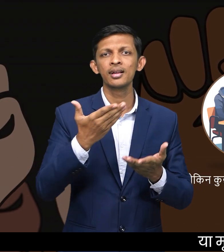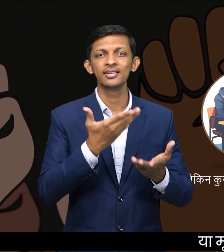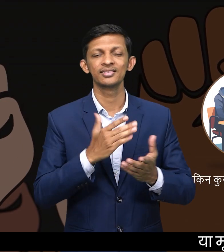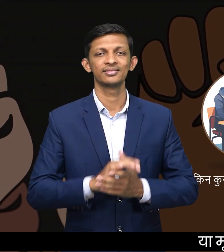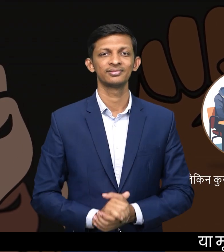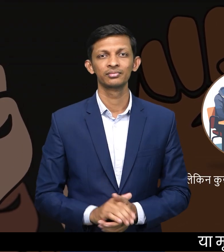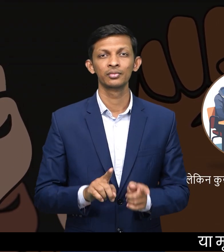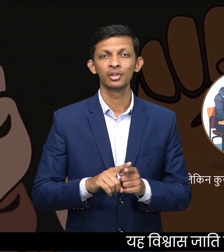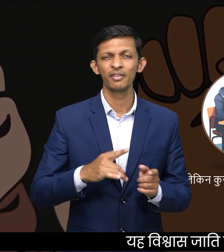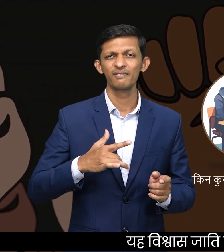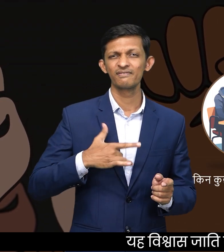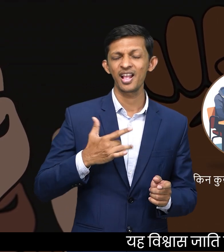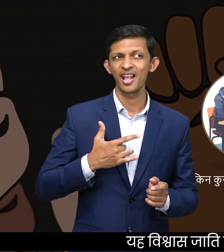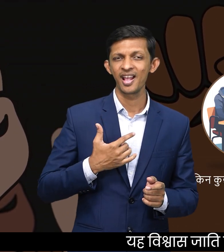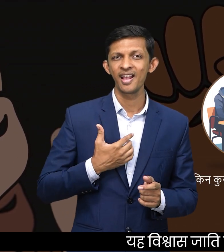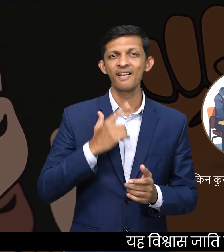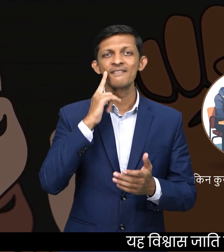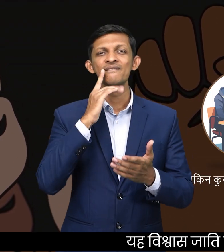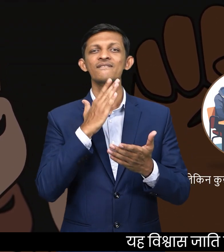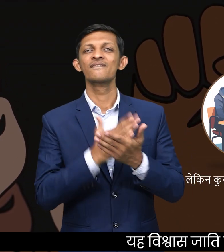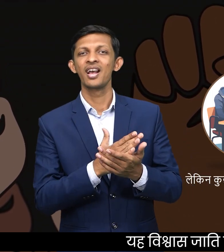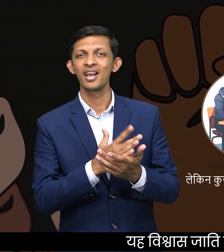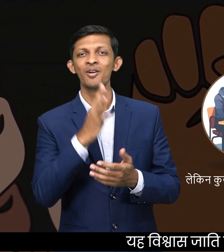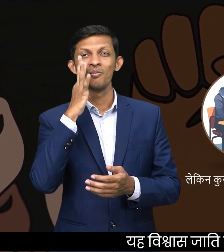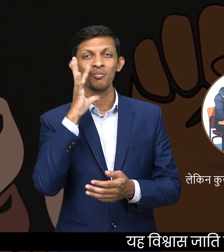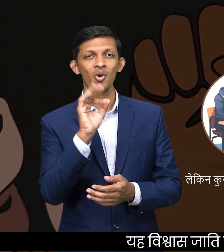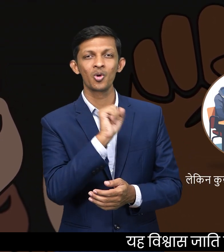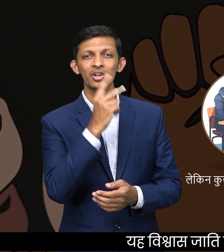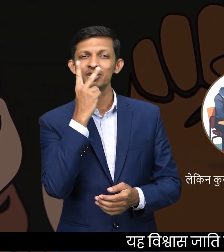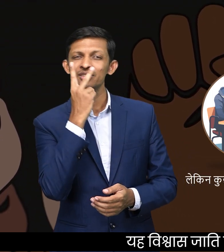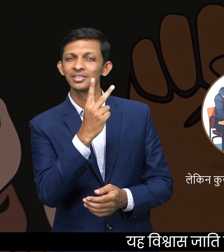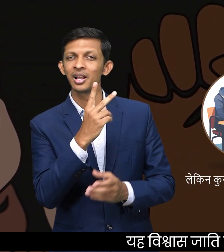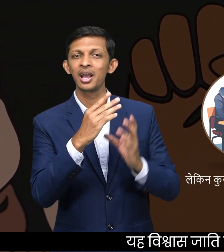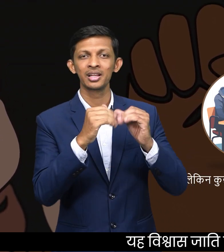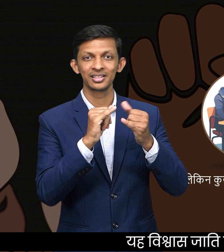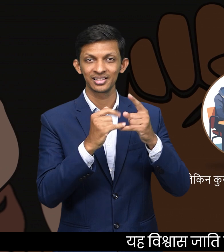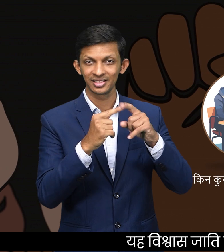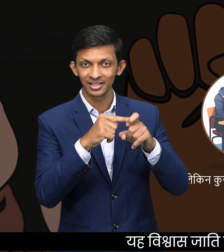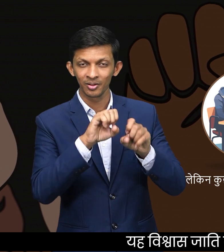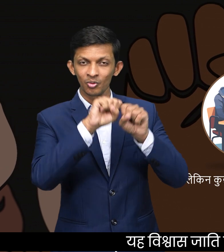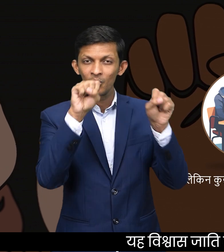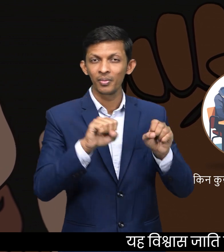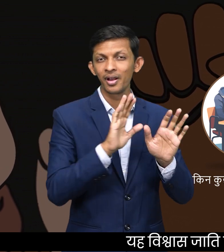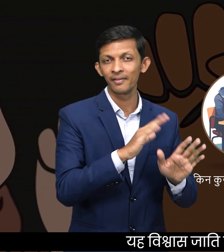है। यह विश्वास जाति व्यवस्था का एक महत्वपूर्ण पहलू है।